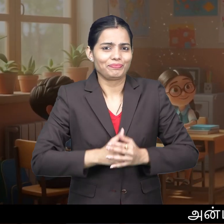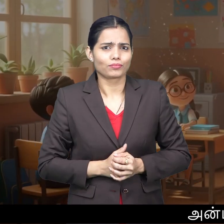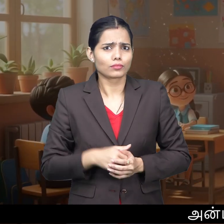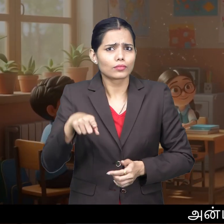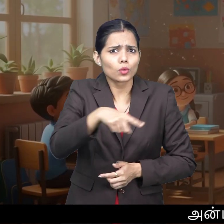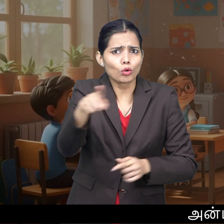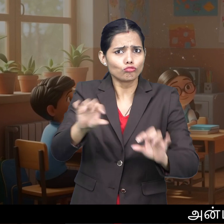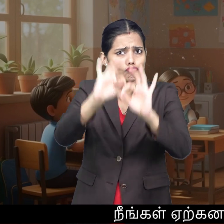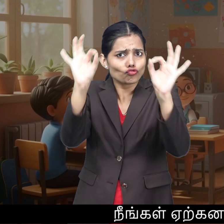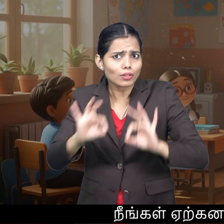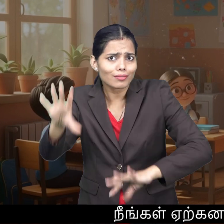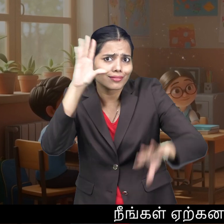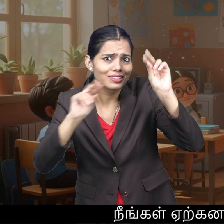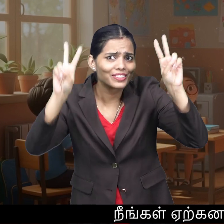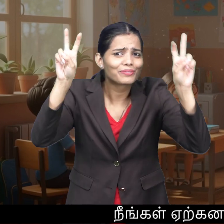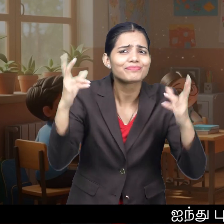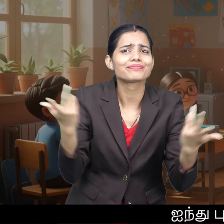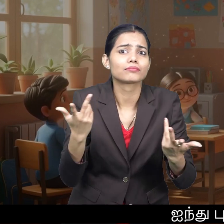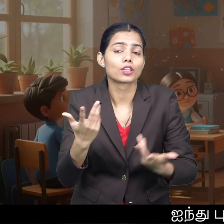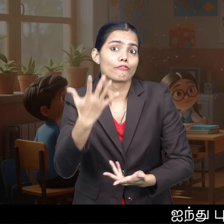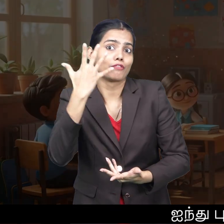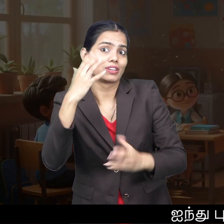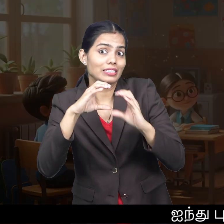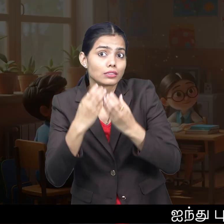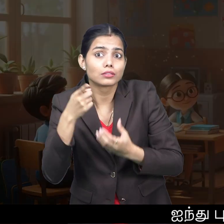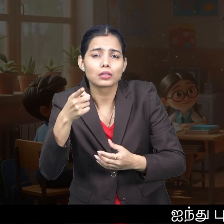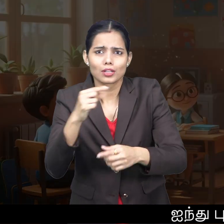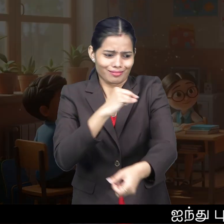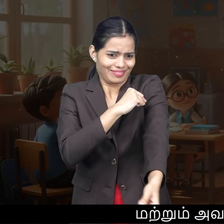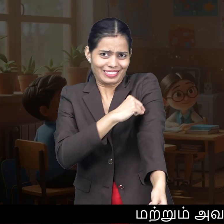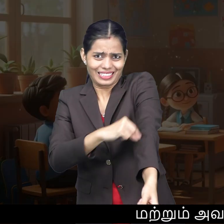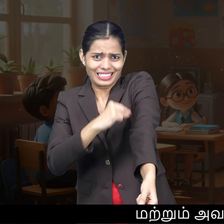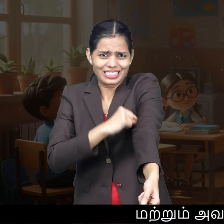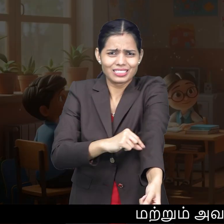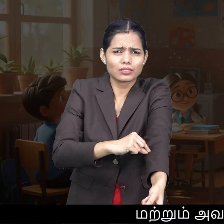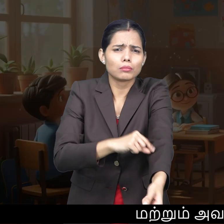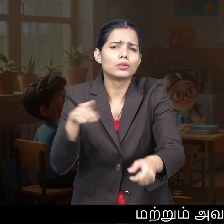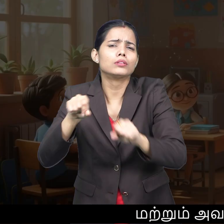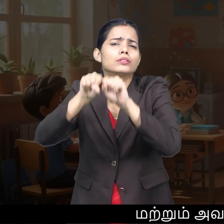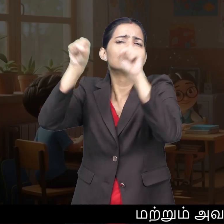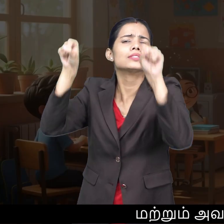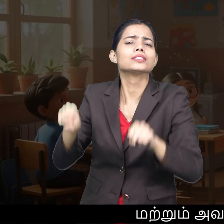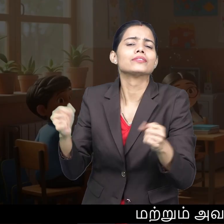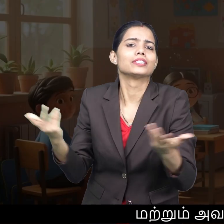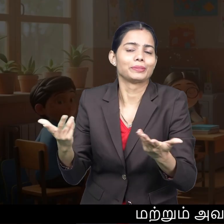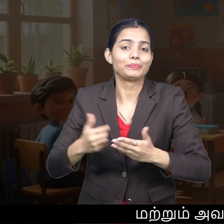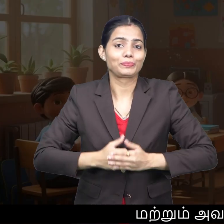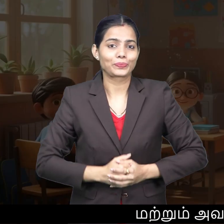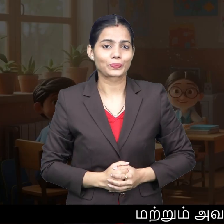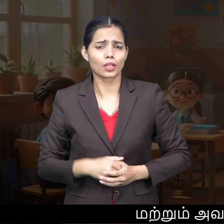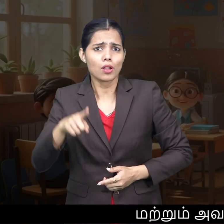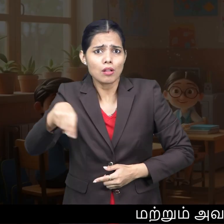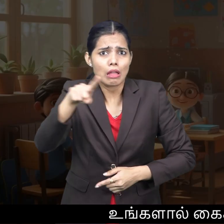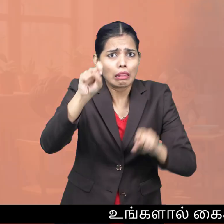அன்புடன் வரவேற்கிறோம். நீங்கள் ஏற்கனவே 5 புலன்கள் மற்றும் அவற்றின் செயல்பாடுகளை பற்றி அறிந்து